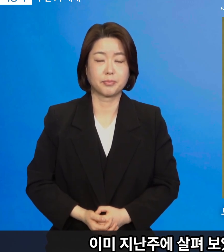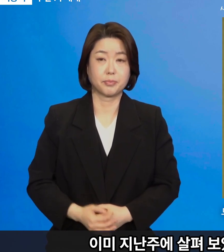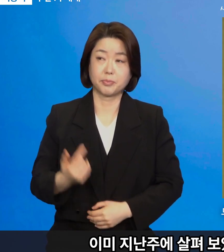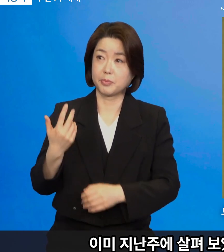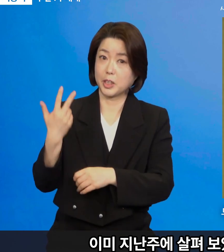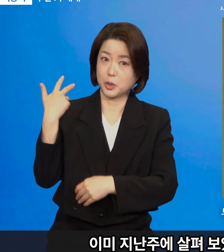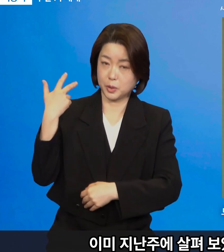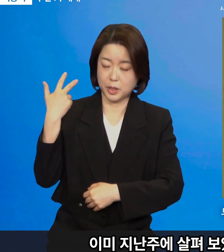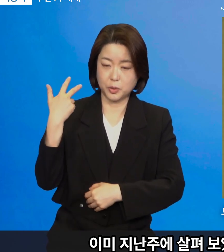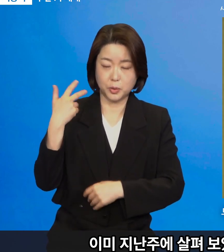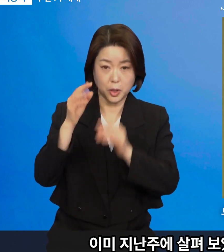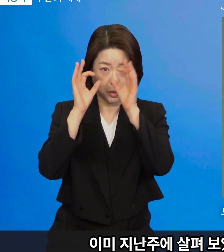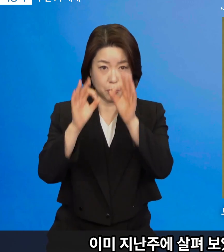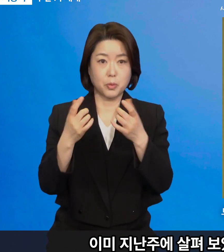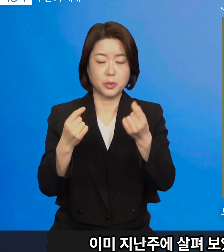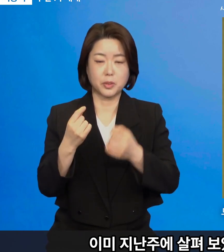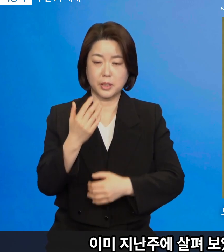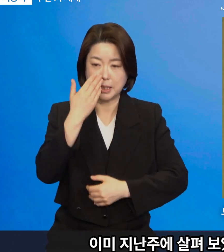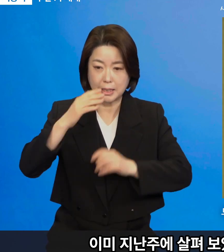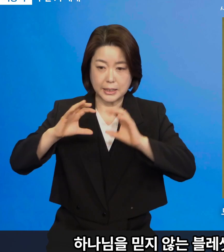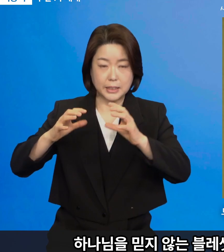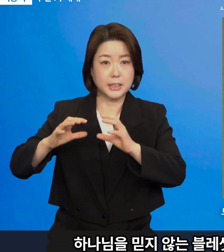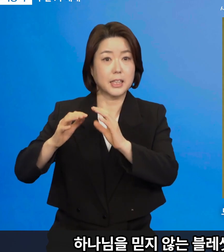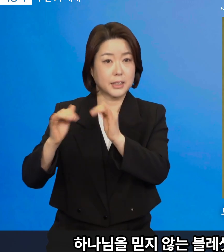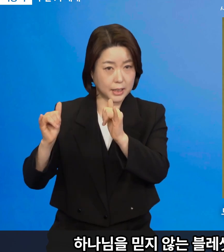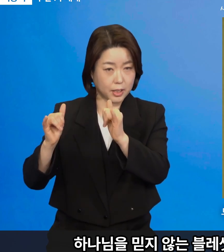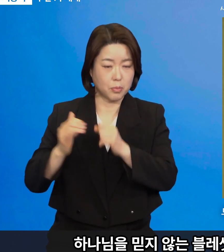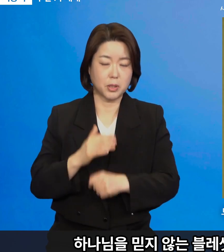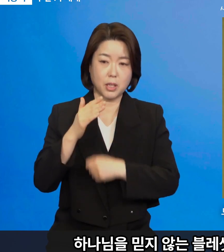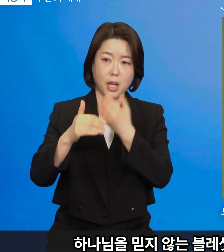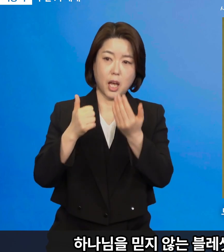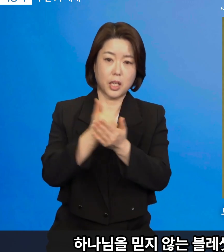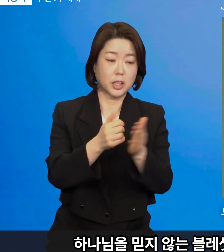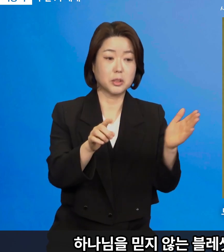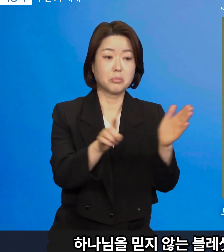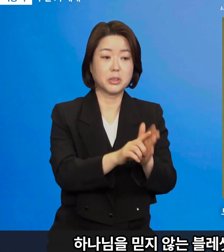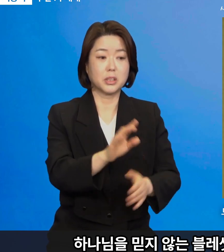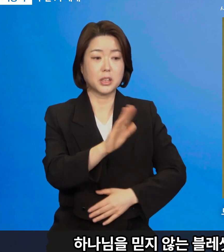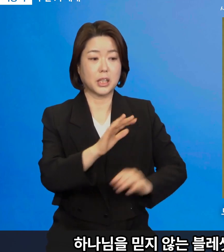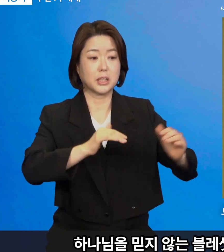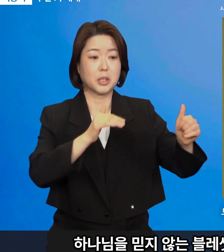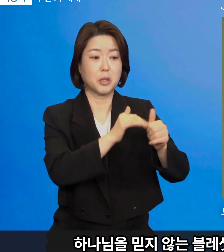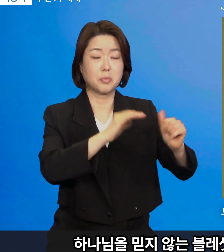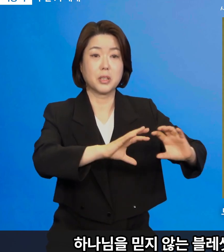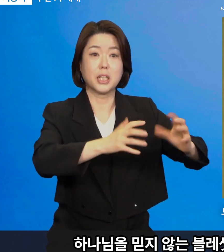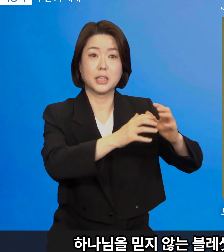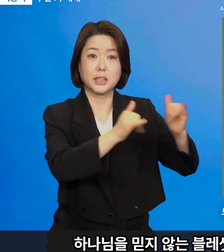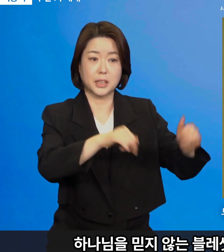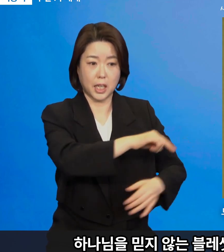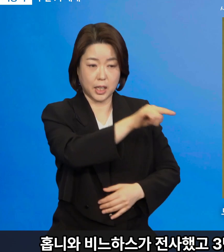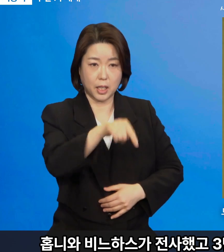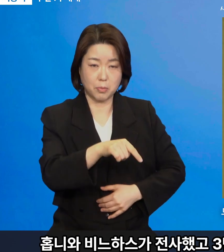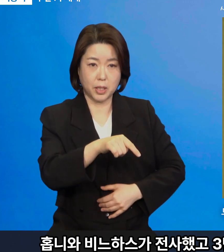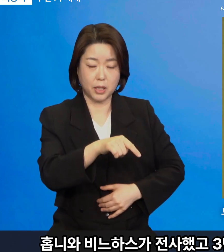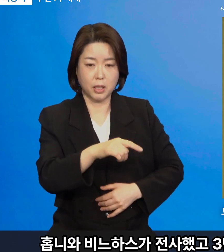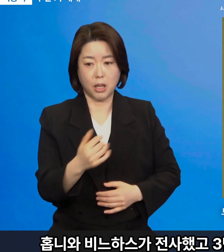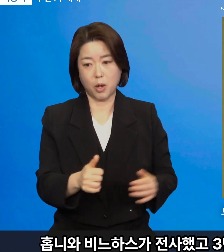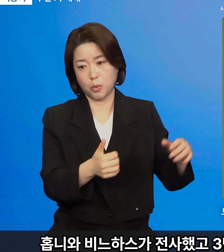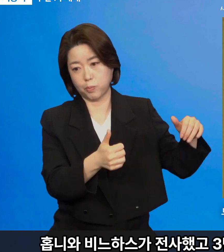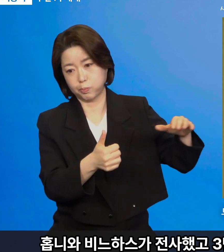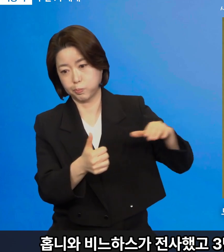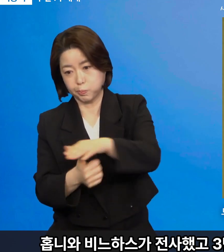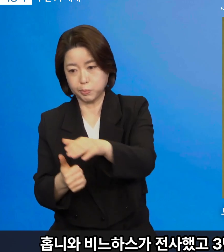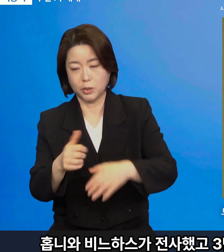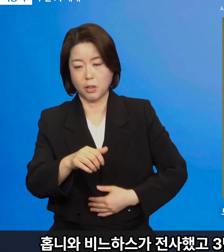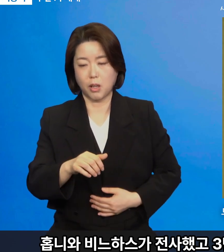지난주에 살펴보았듯이 이스라엘 백성이 하나님 믿지 않는 블레셋 군대에 의해 대패를 당합니다. 홈리와